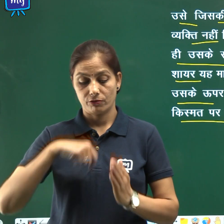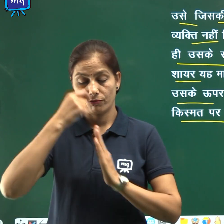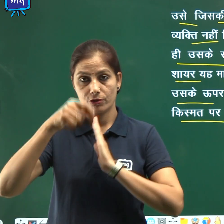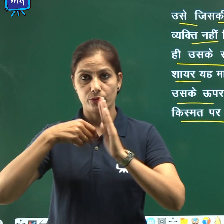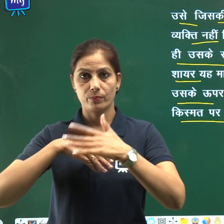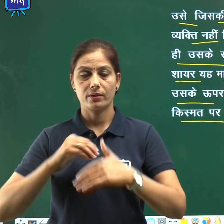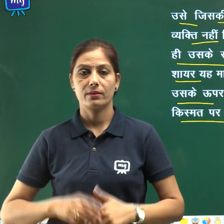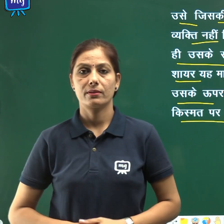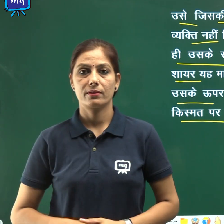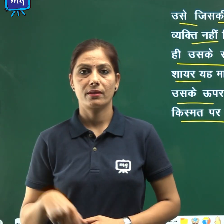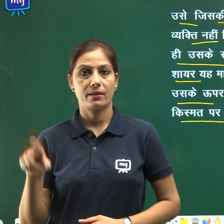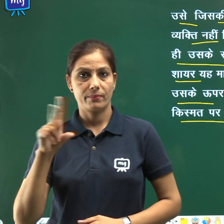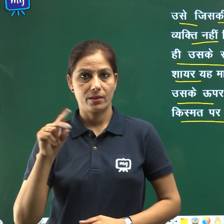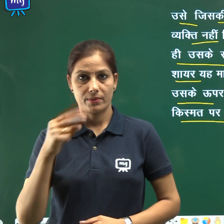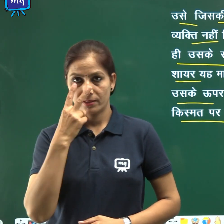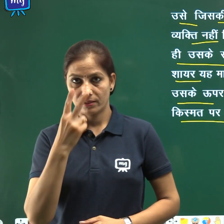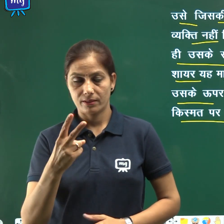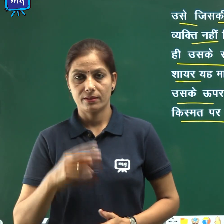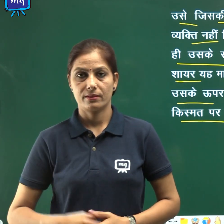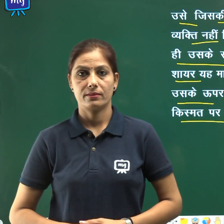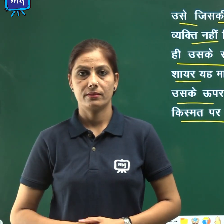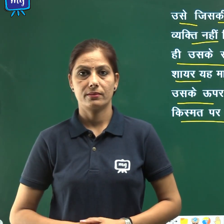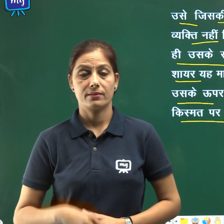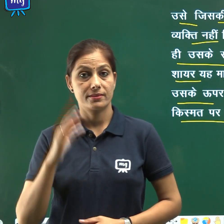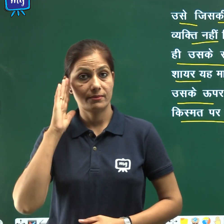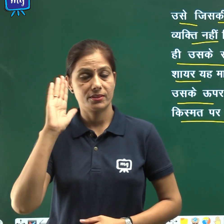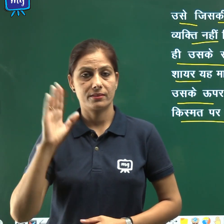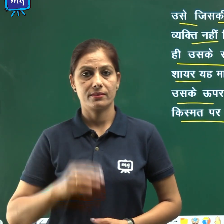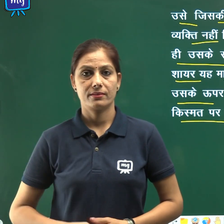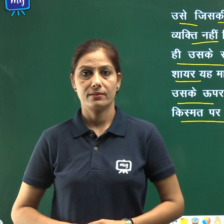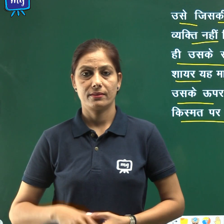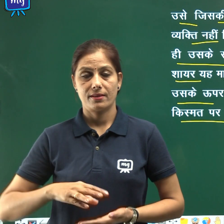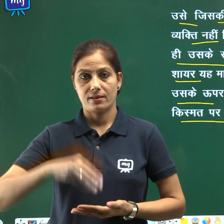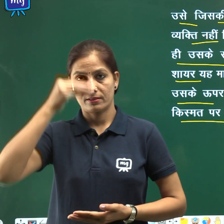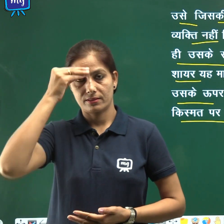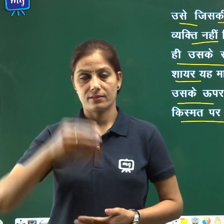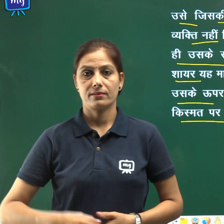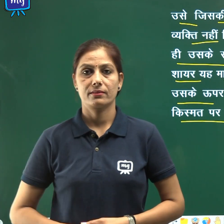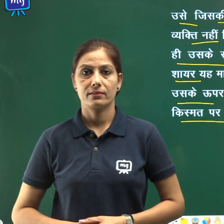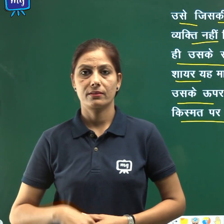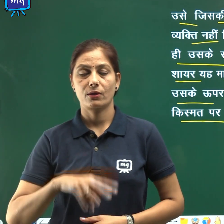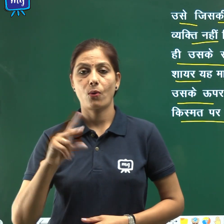वीडियो में बार बार देखें, समझें, याद करें